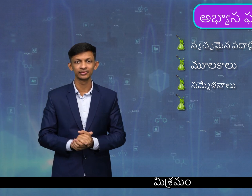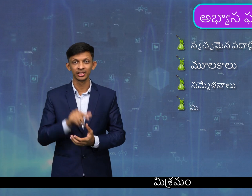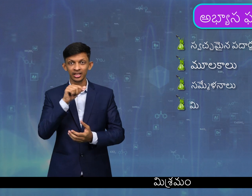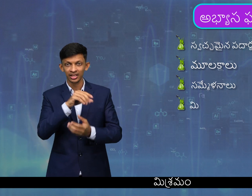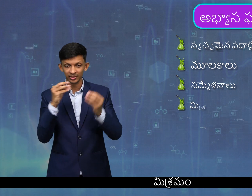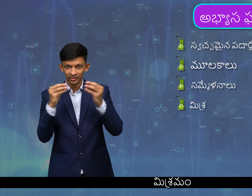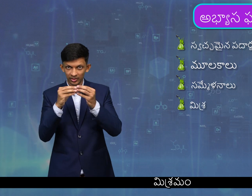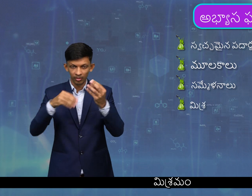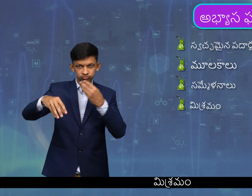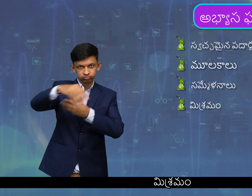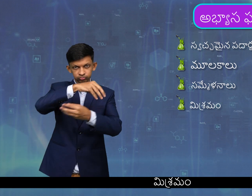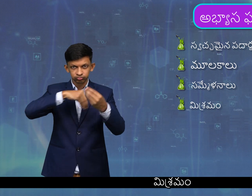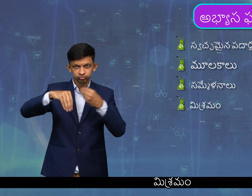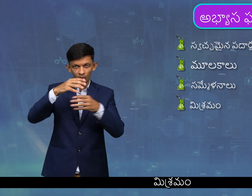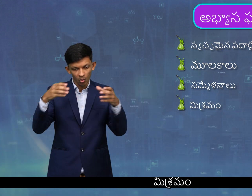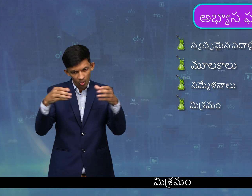మిశ్రమం,